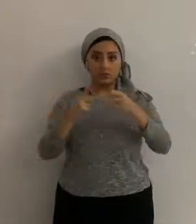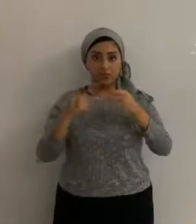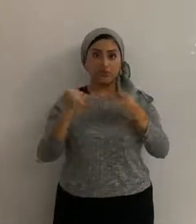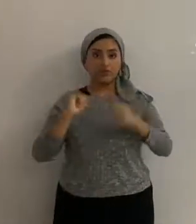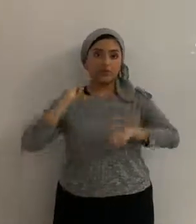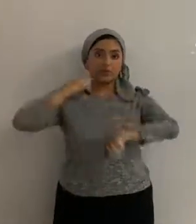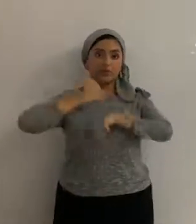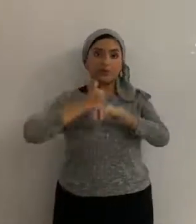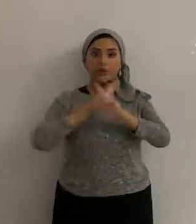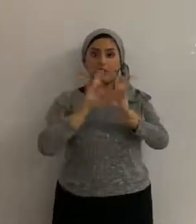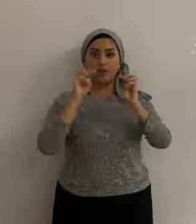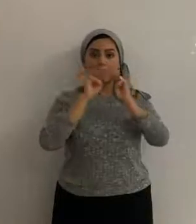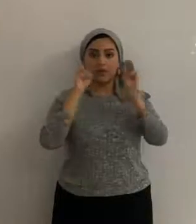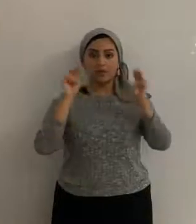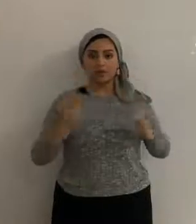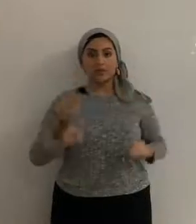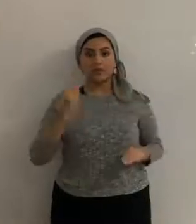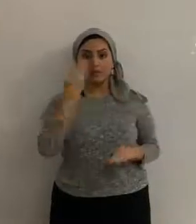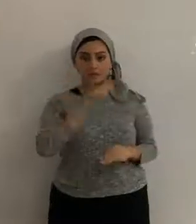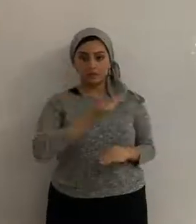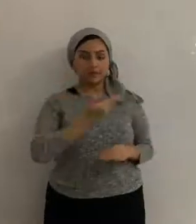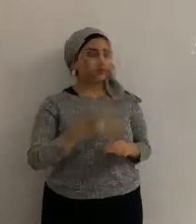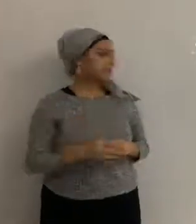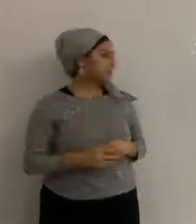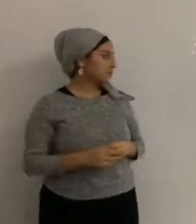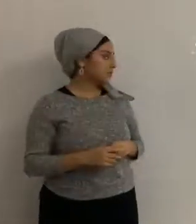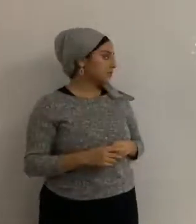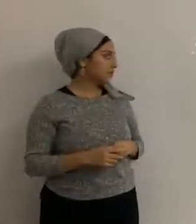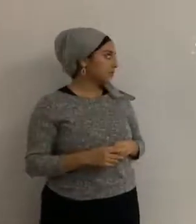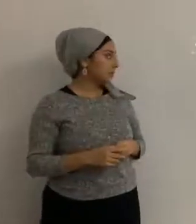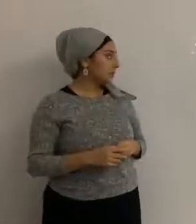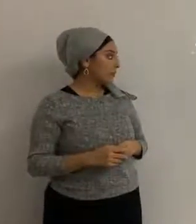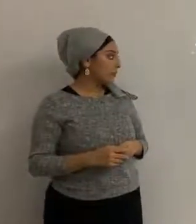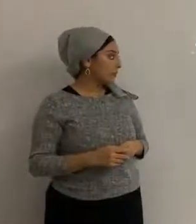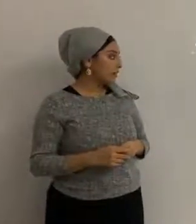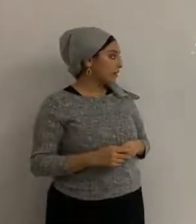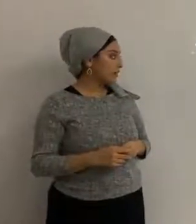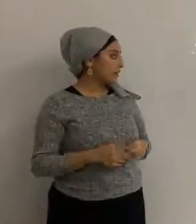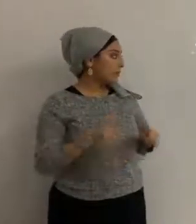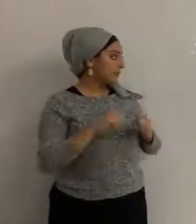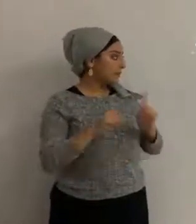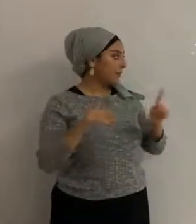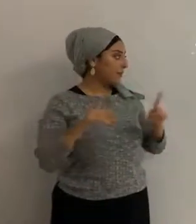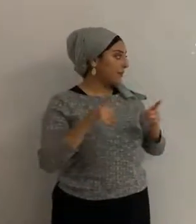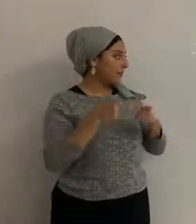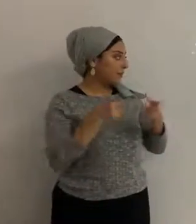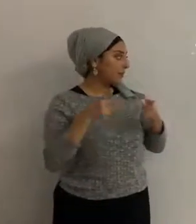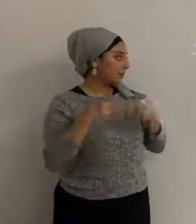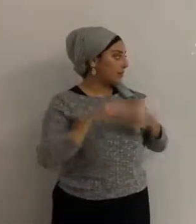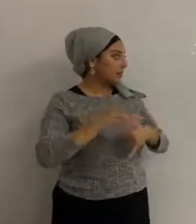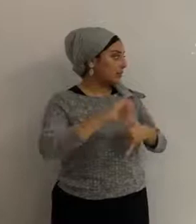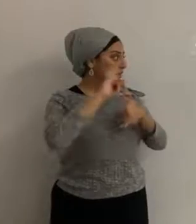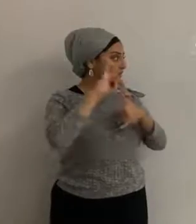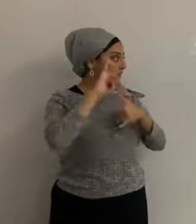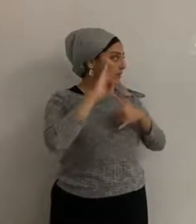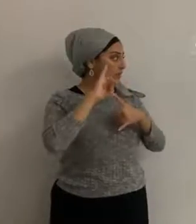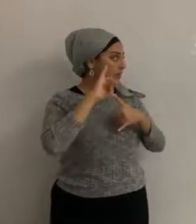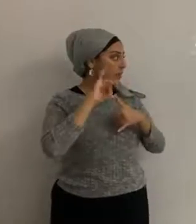ahí construido. Pero de todas maneras, el tamaño de la grúa, es lo que nos platicaba nuestro amado